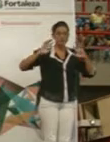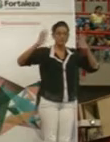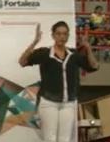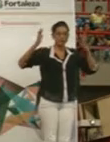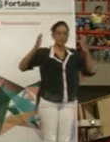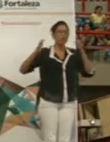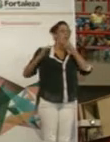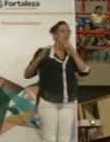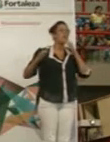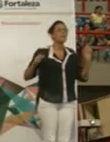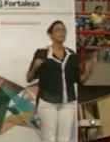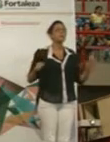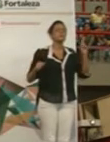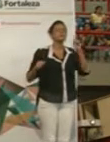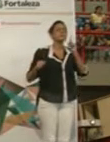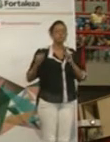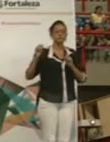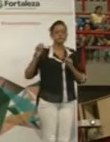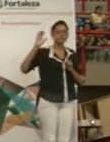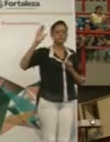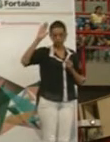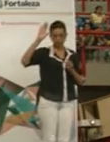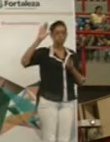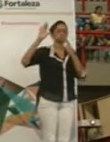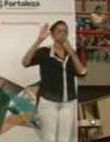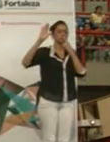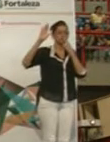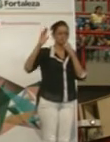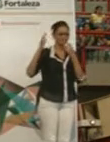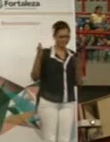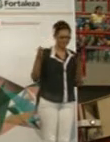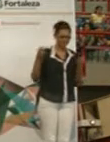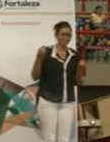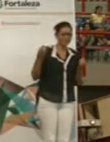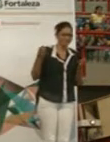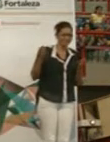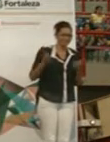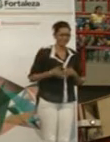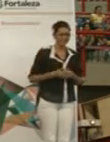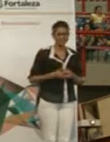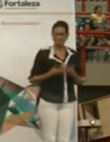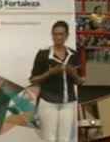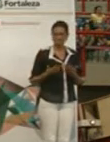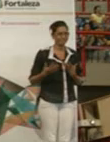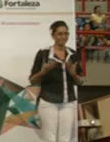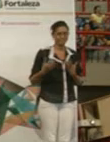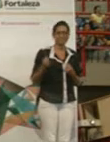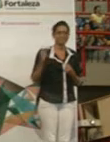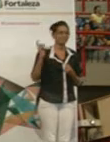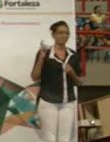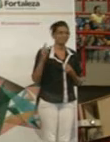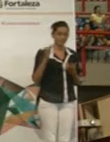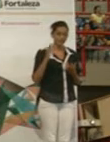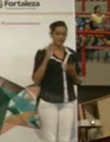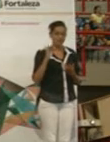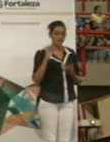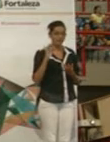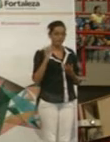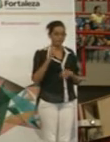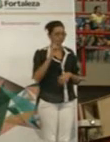hino, cantou um hino nazista. Então, entenda, o preconceito ele não é só no